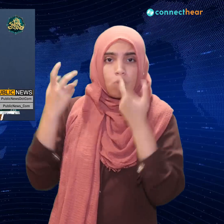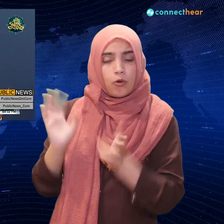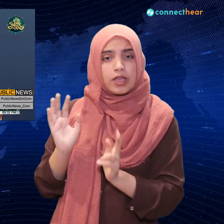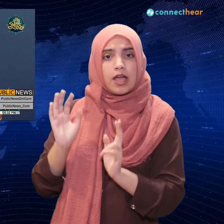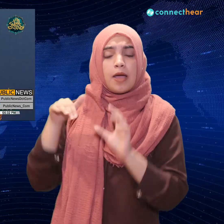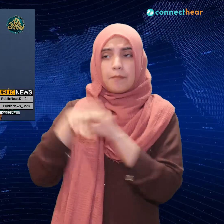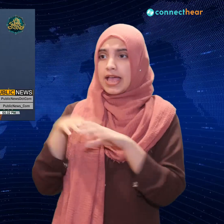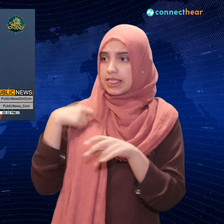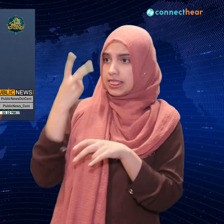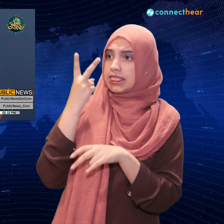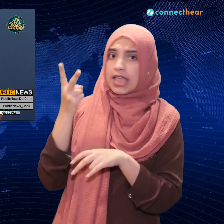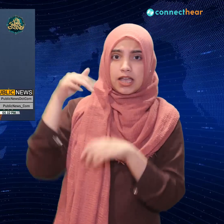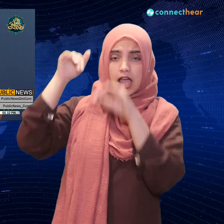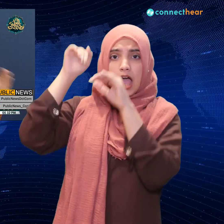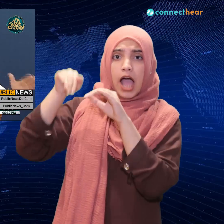آہستہ آہستہ